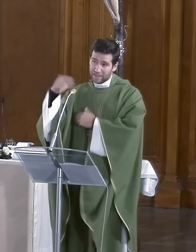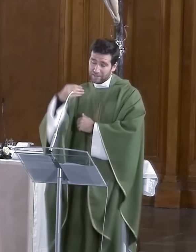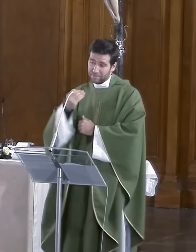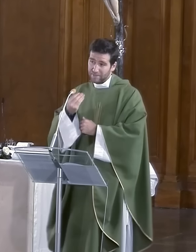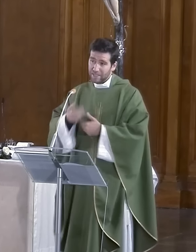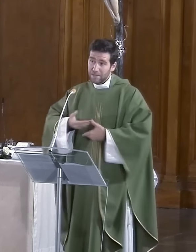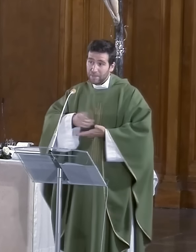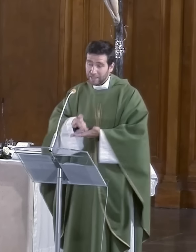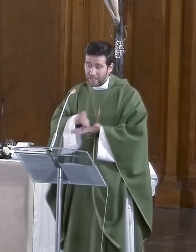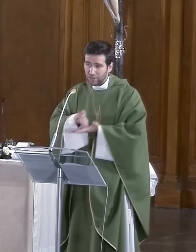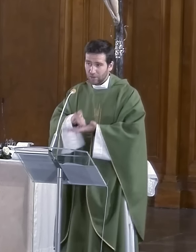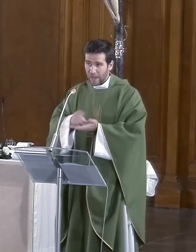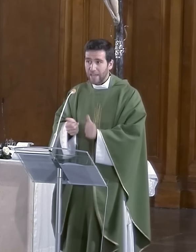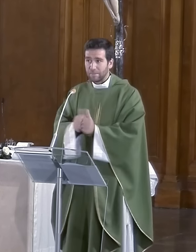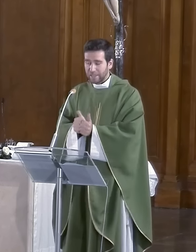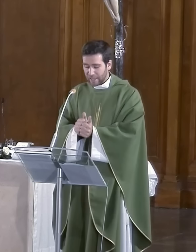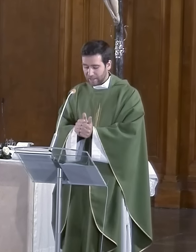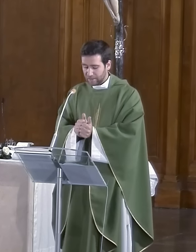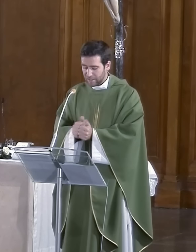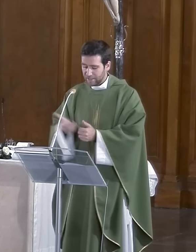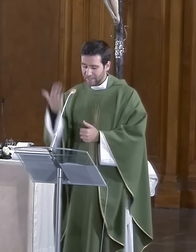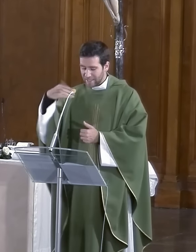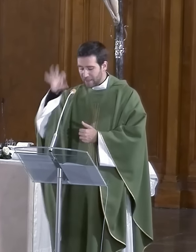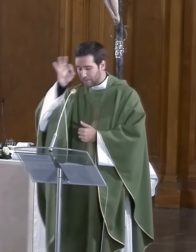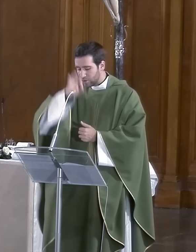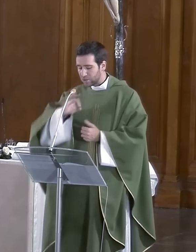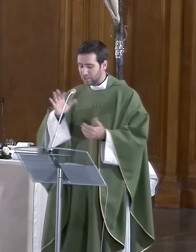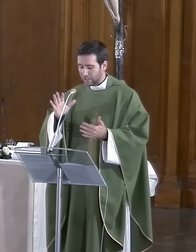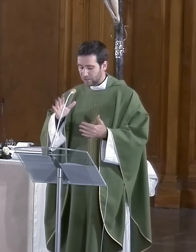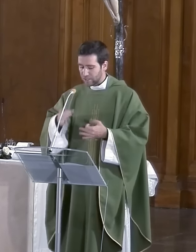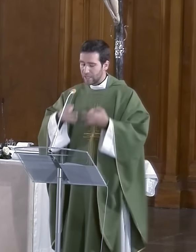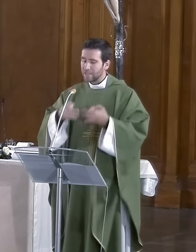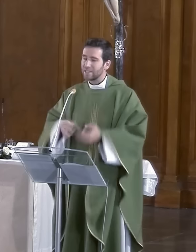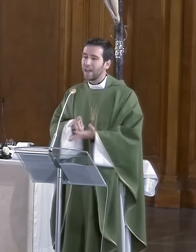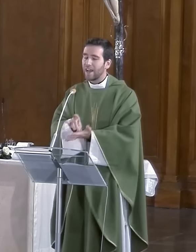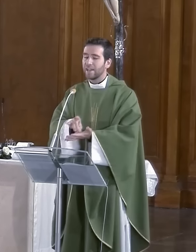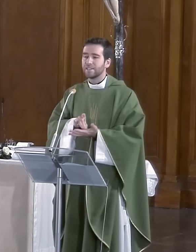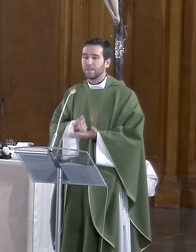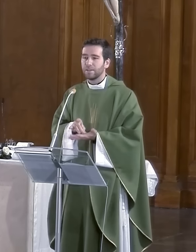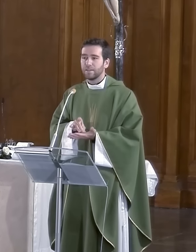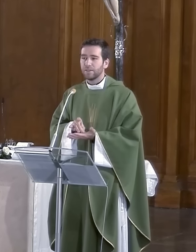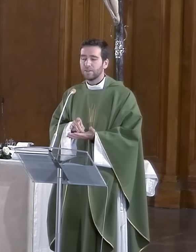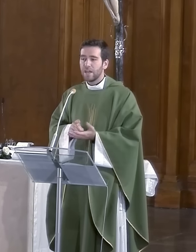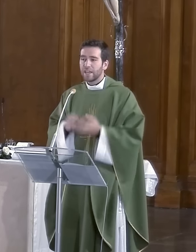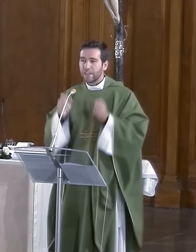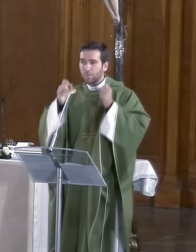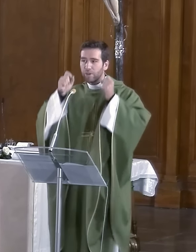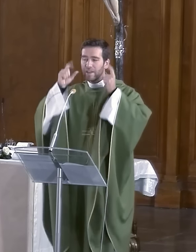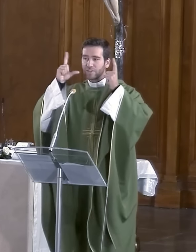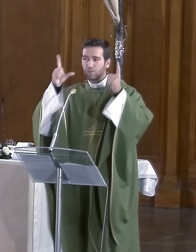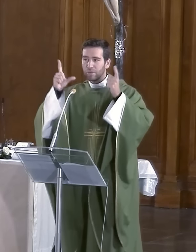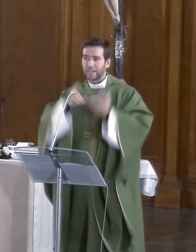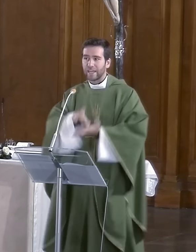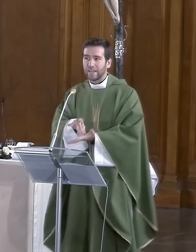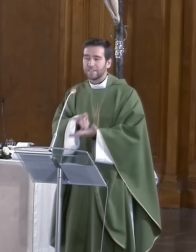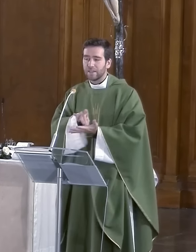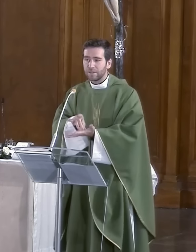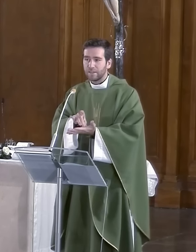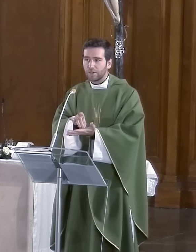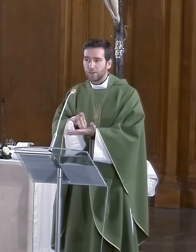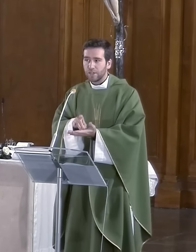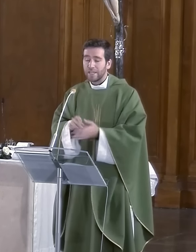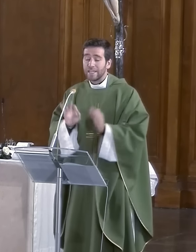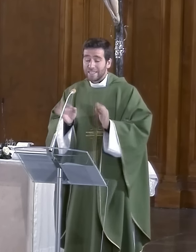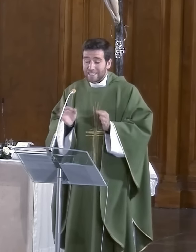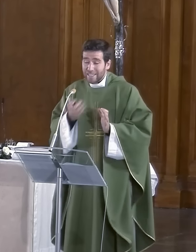viene invitando a imitar desde hace muchos siglos, sea el servicio. Que yo pueda descubrir que en el